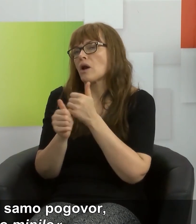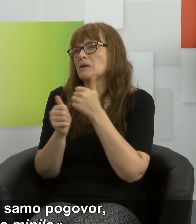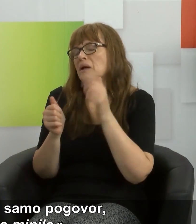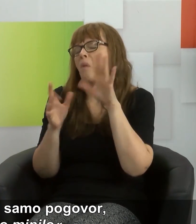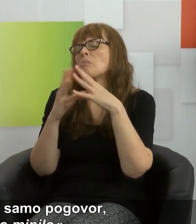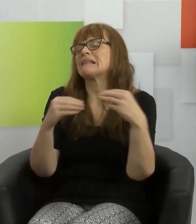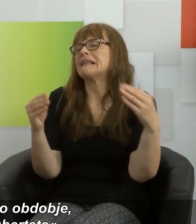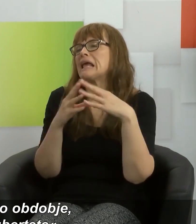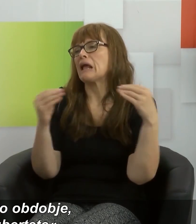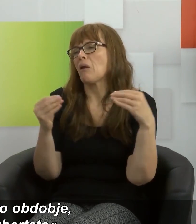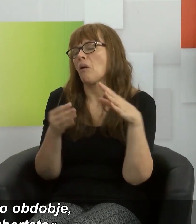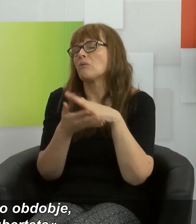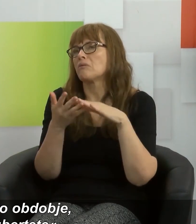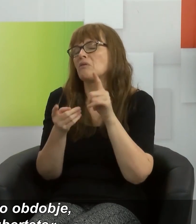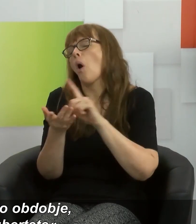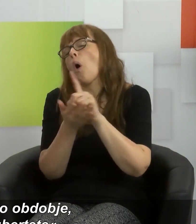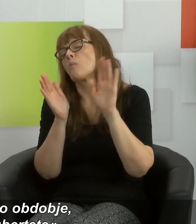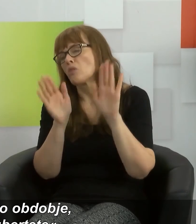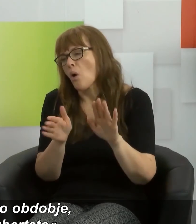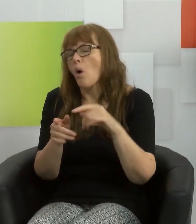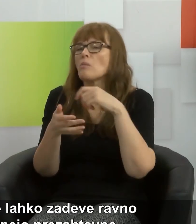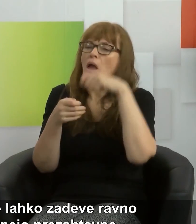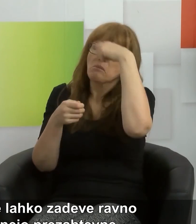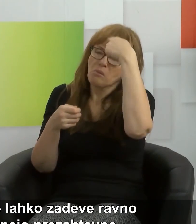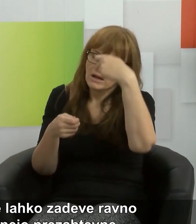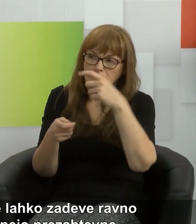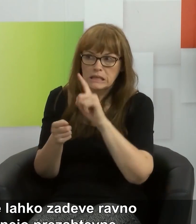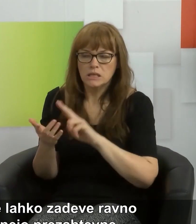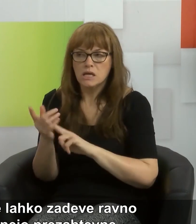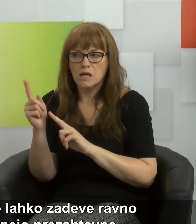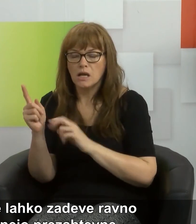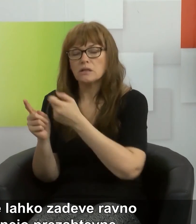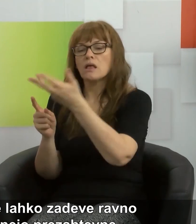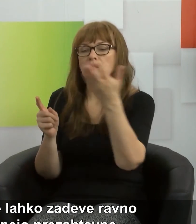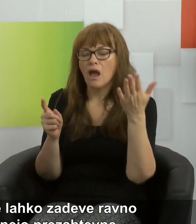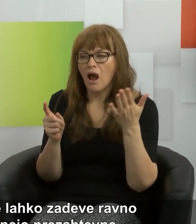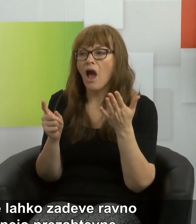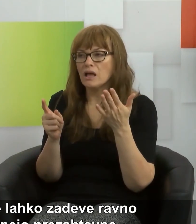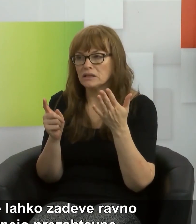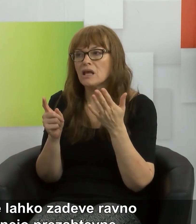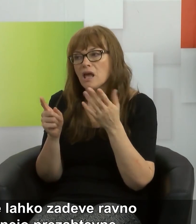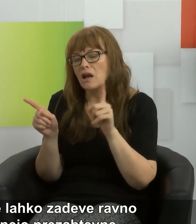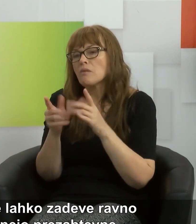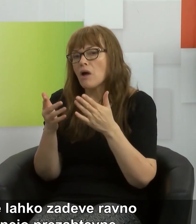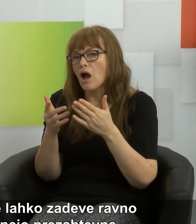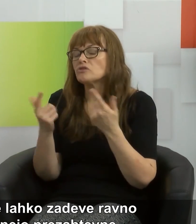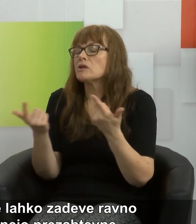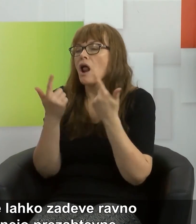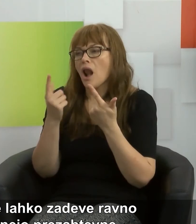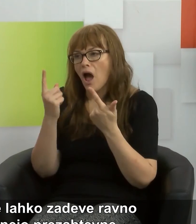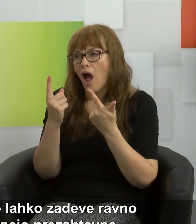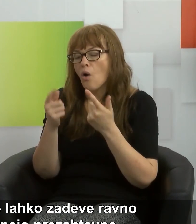se bo minilo, to je zdaj to obdobje, je obdobje pubertete, ni res. Nekateri pač se